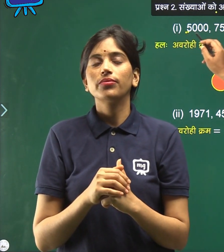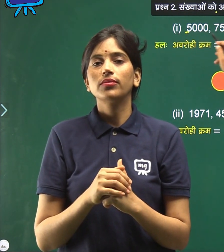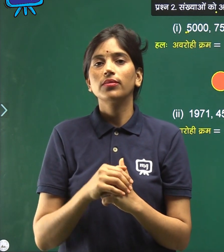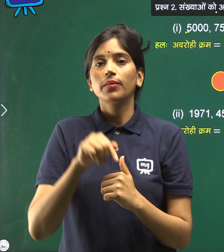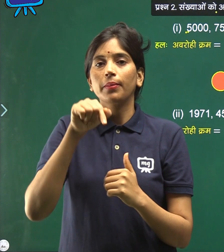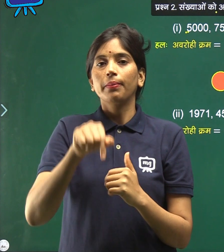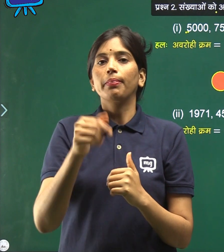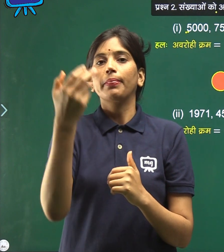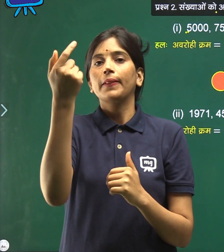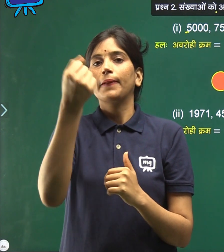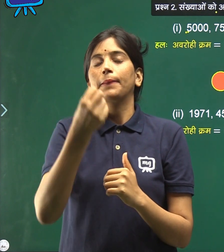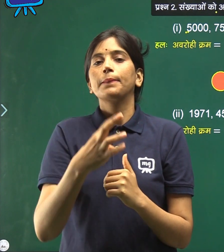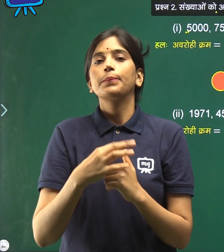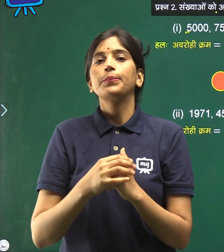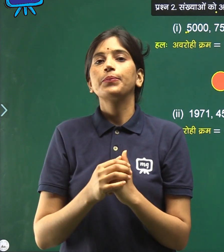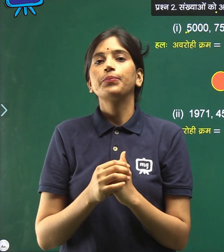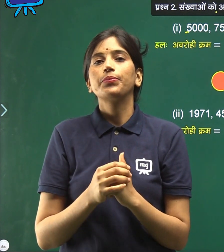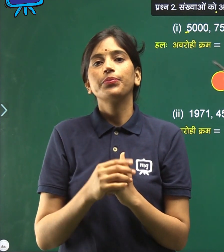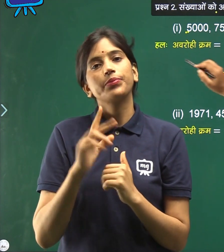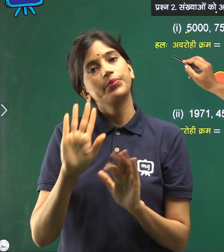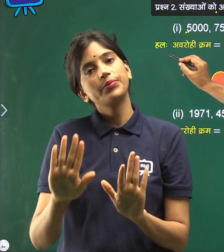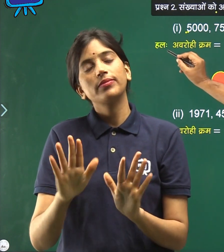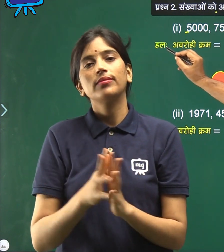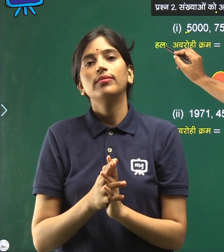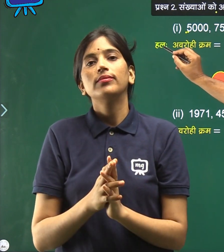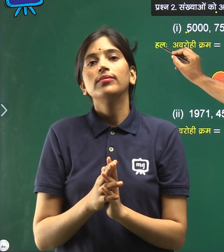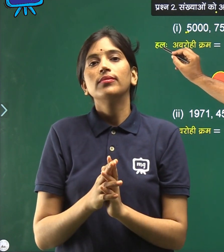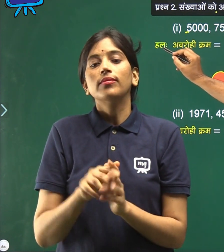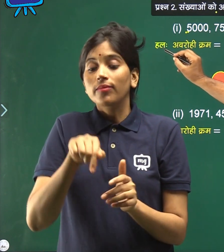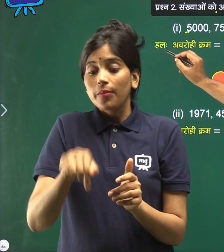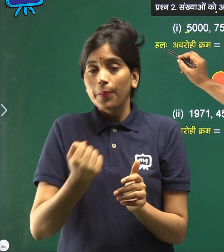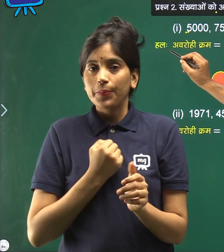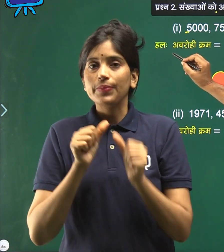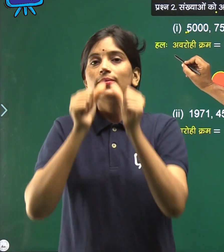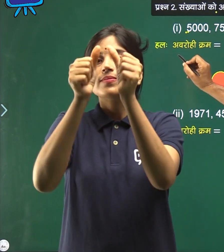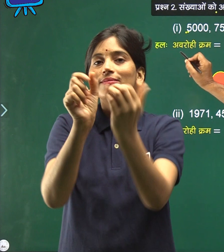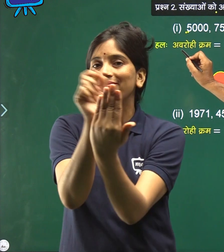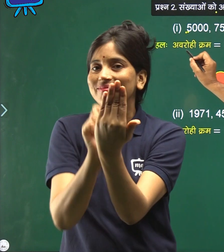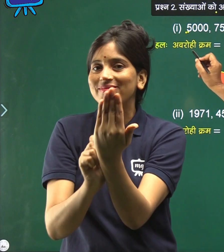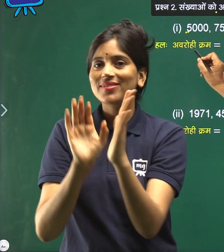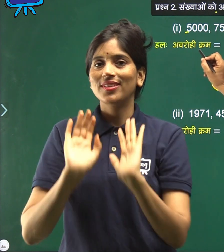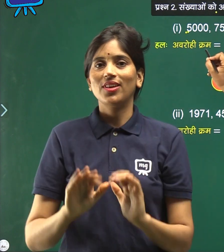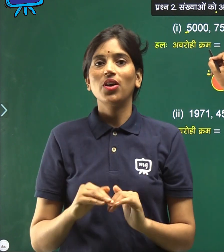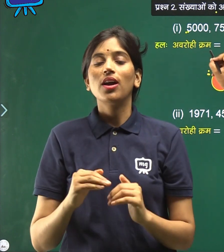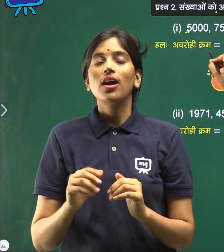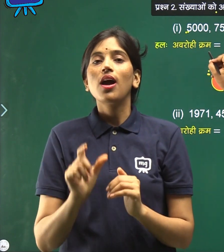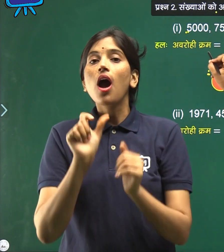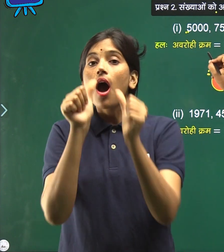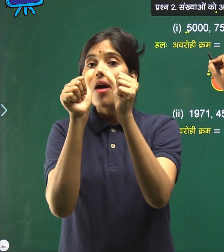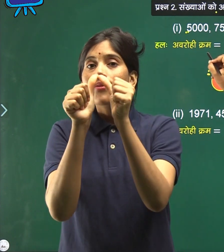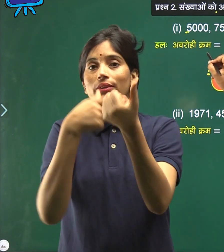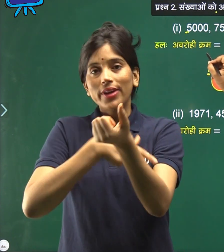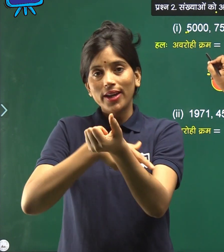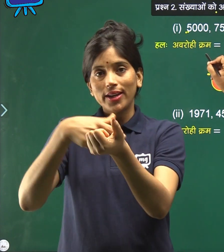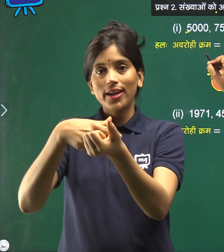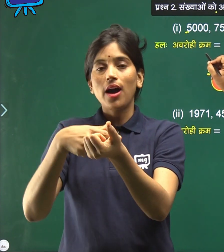ये संख्याएं हैं, ठीक है ना। इसका अपन ने हल लिखा और अवरोही क्रम,